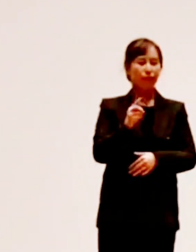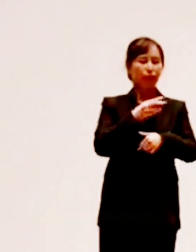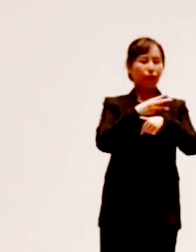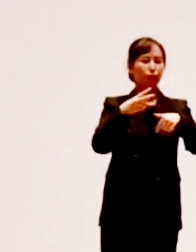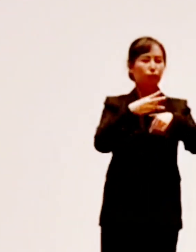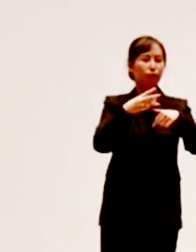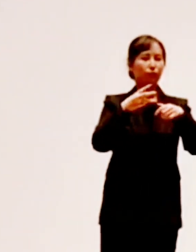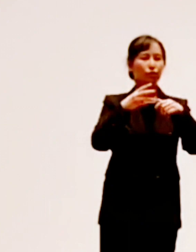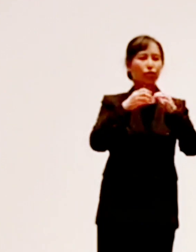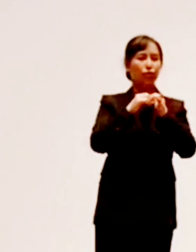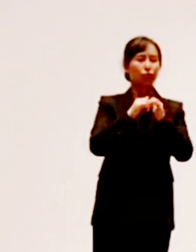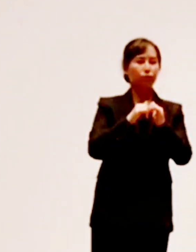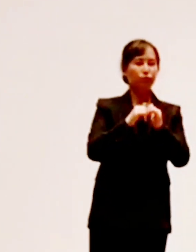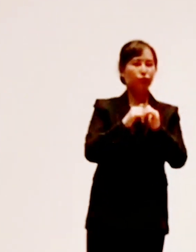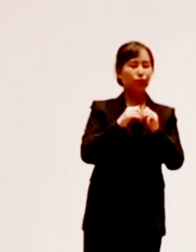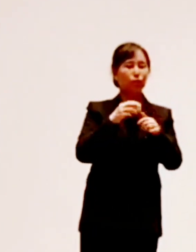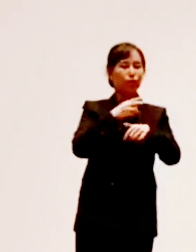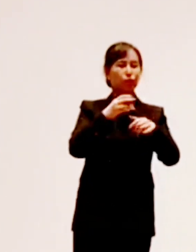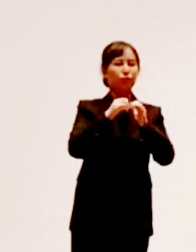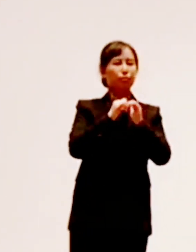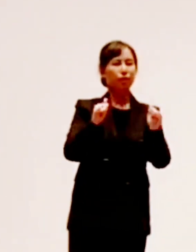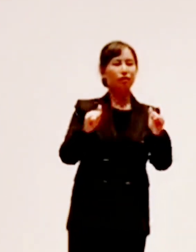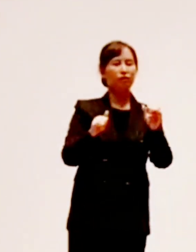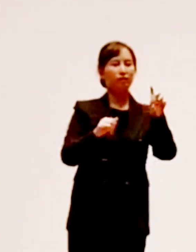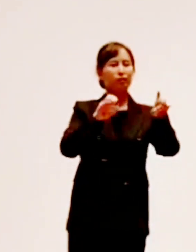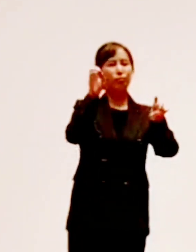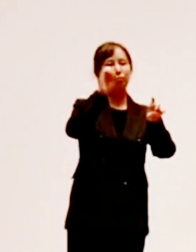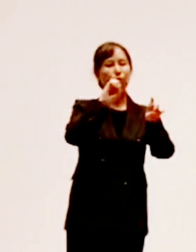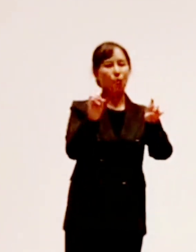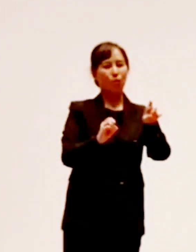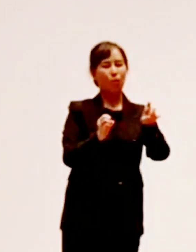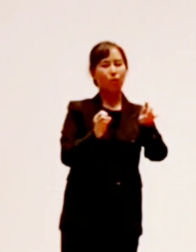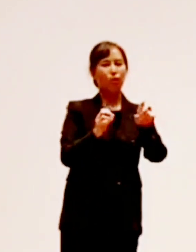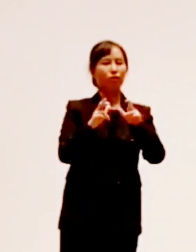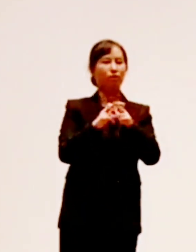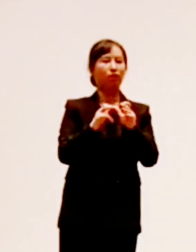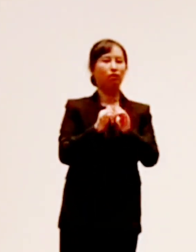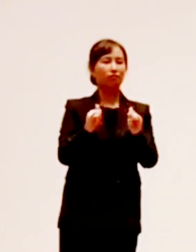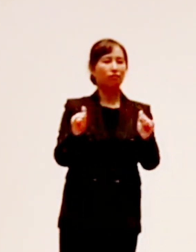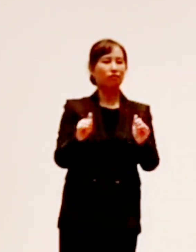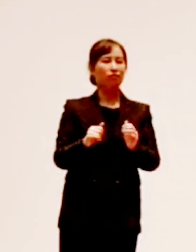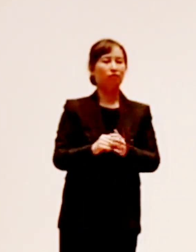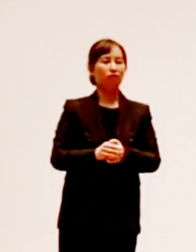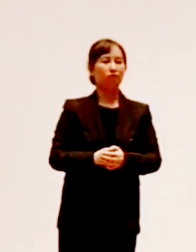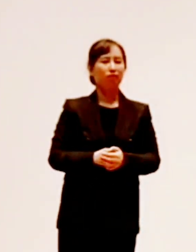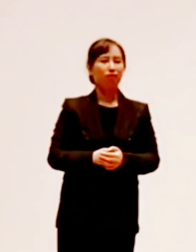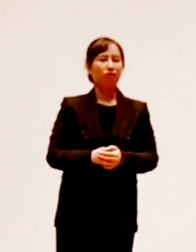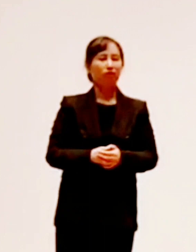분위군에는 국민의 10%가 장애인이라고 했습니다.